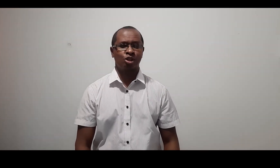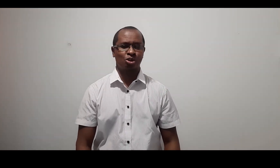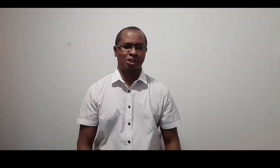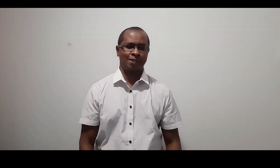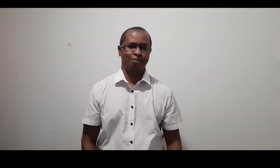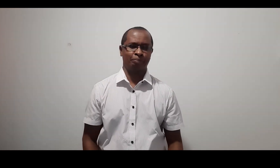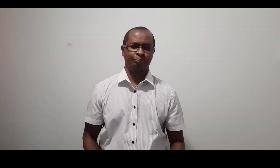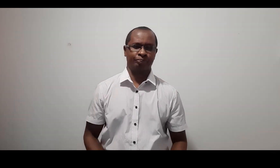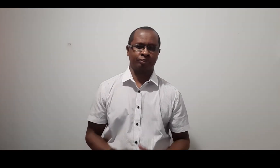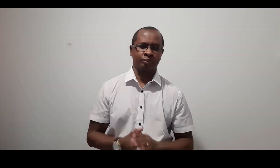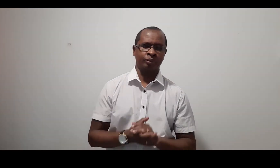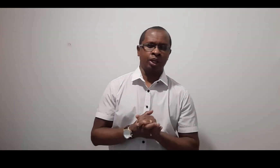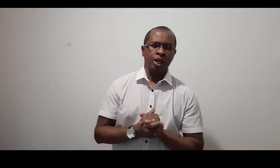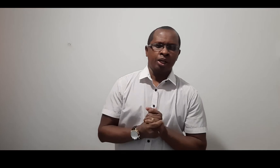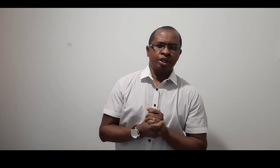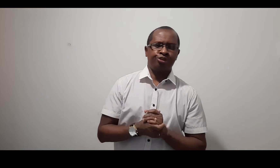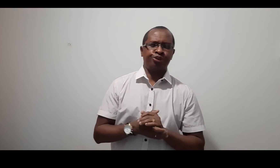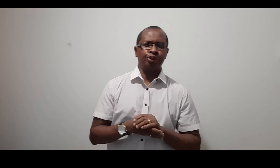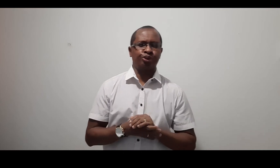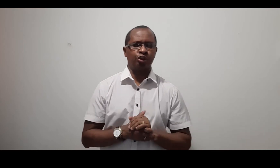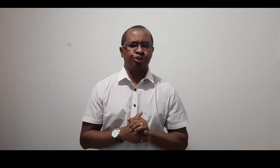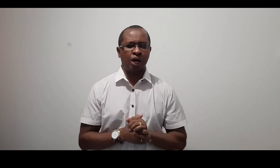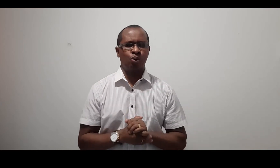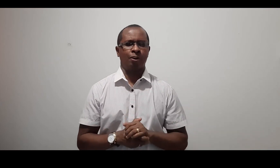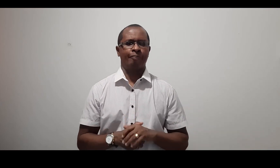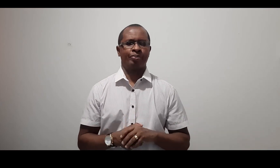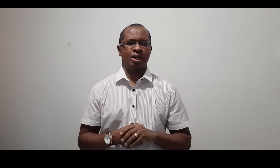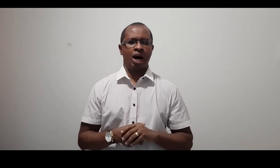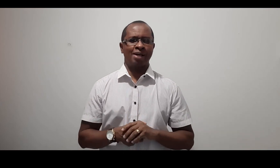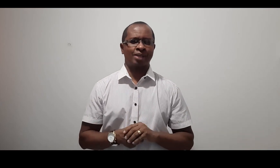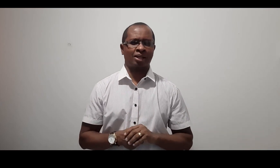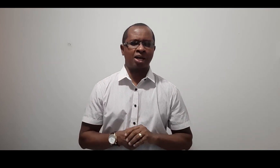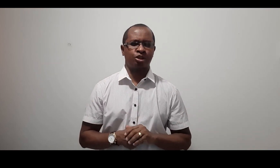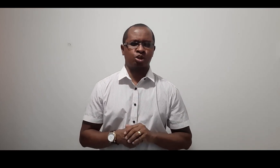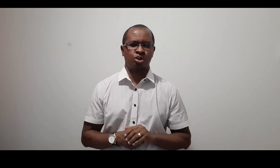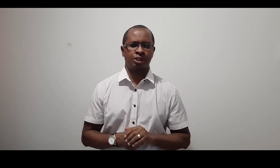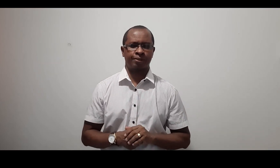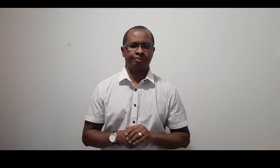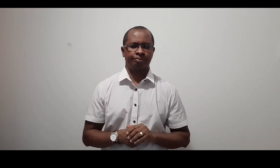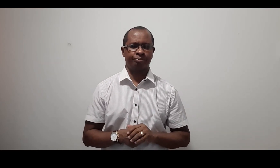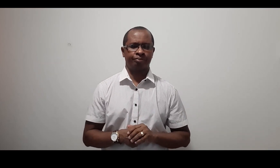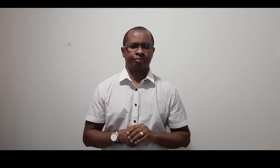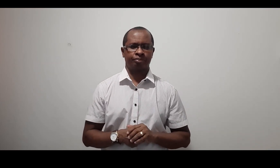desus. Ni fu vovau, anza can desus.